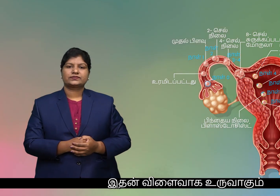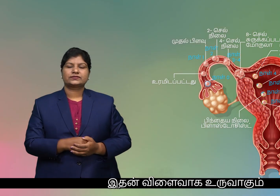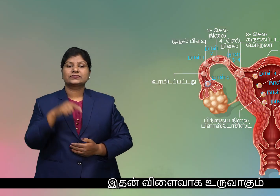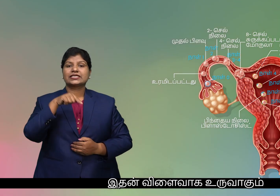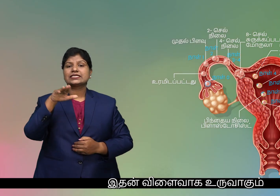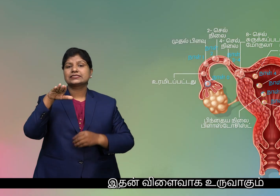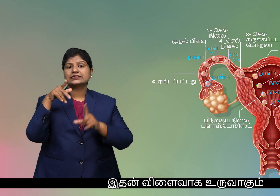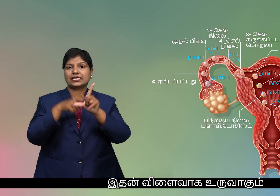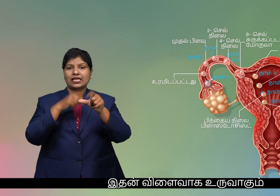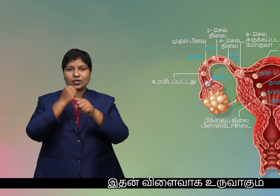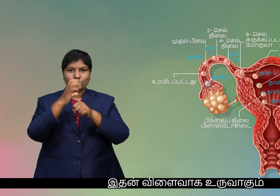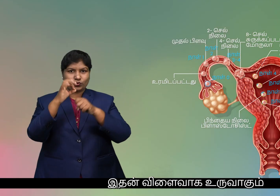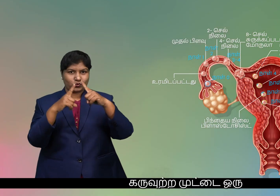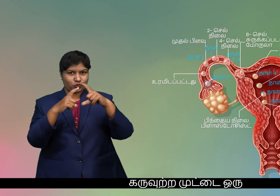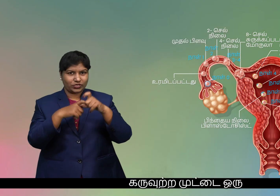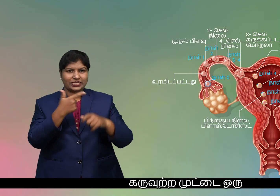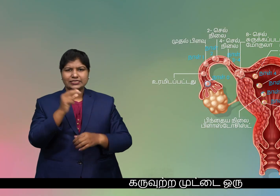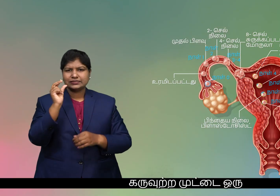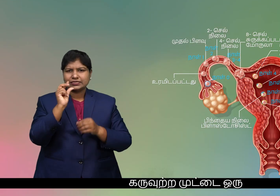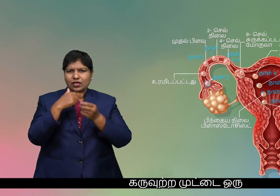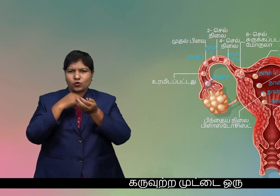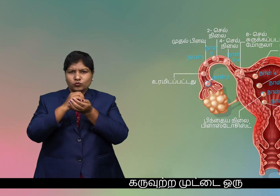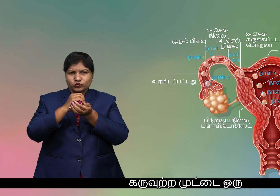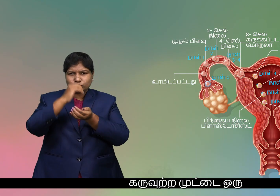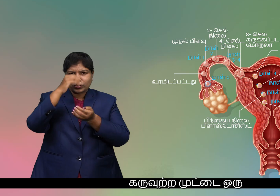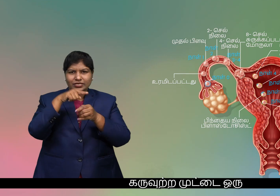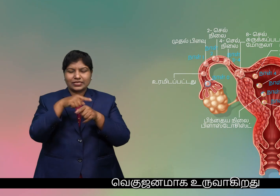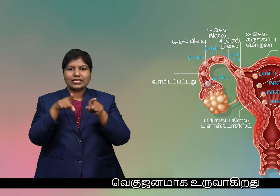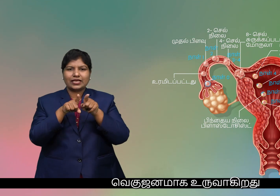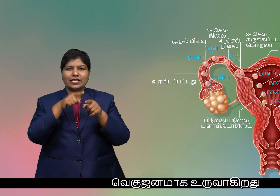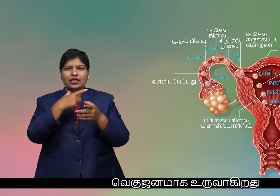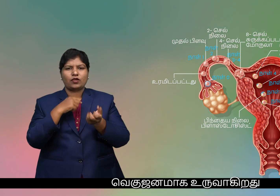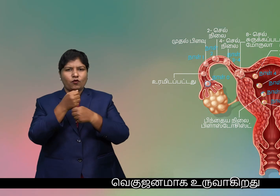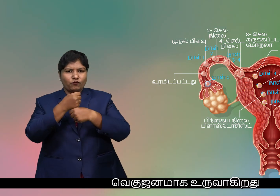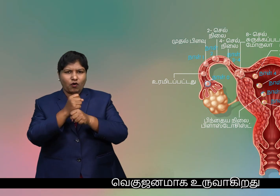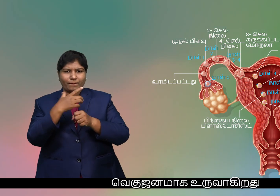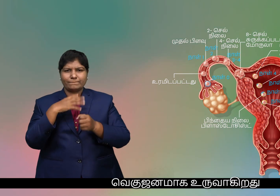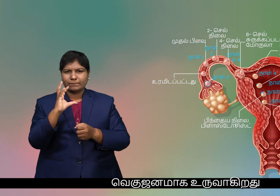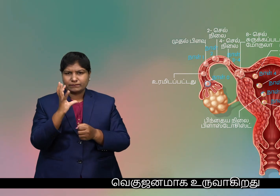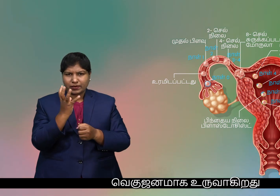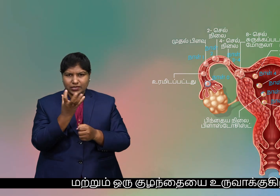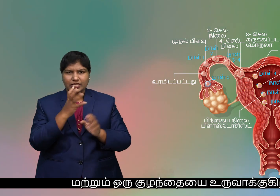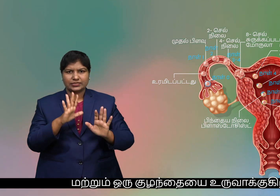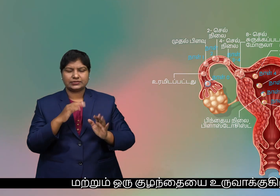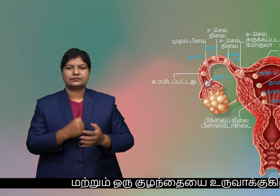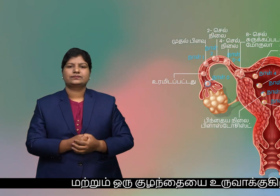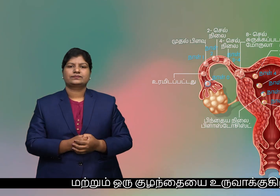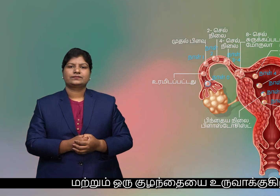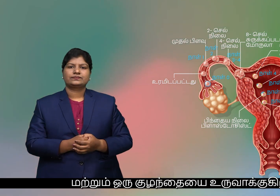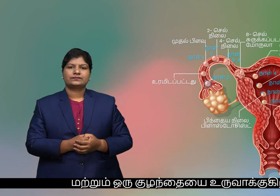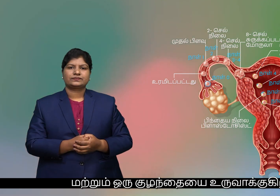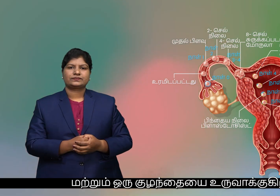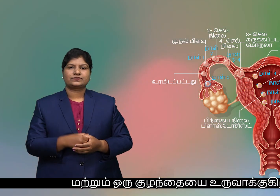இதன் விளைவாக உருவாகும் கருவுற்ற முட்டை ஒரு பெருந்திரள் ஆக உருவாகிறது மற்றும்